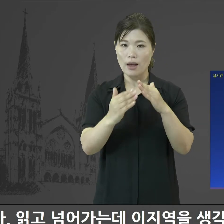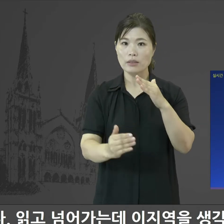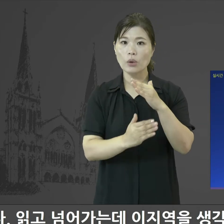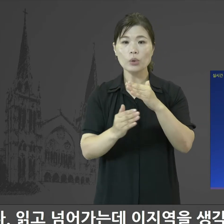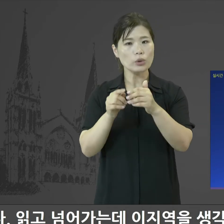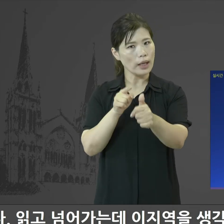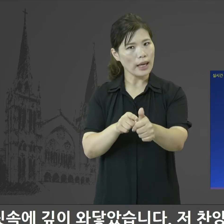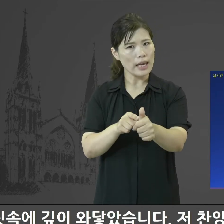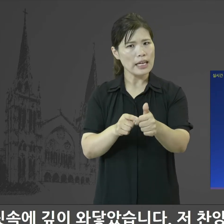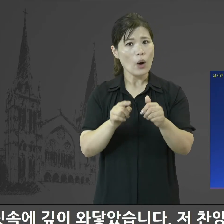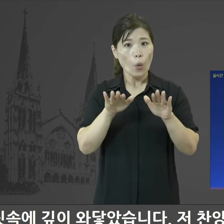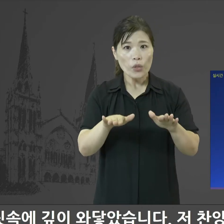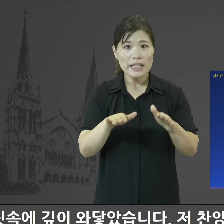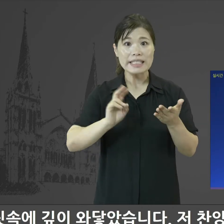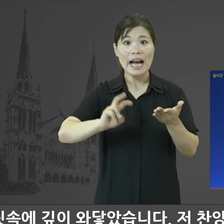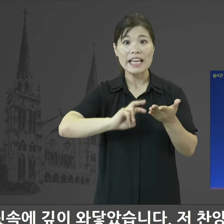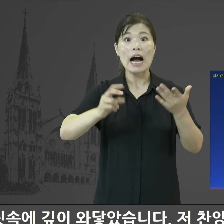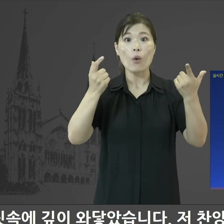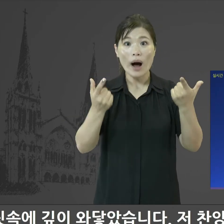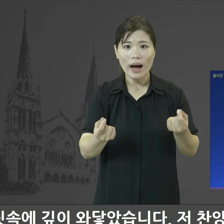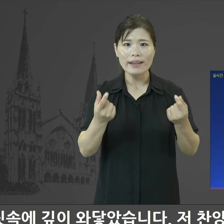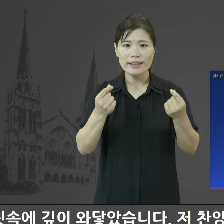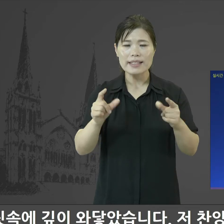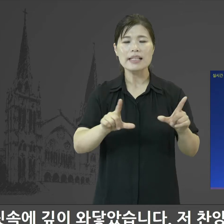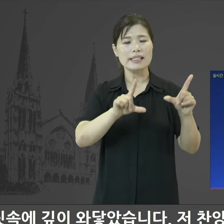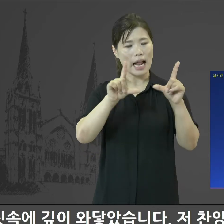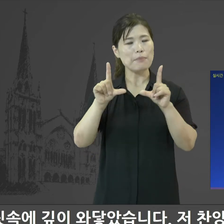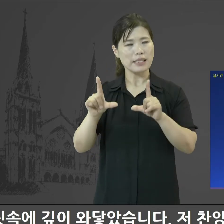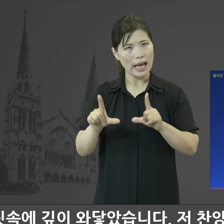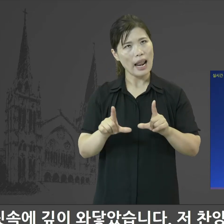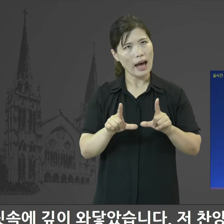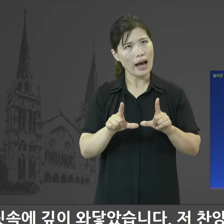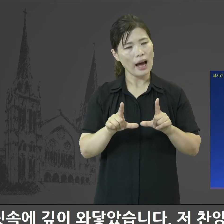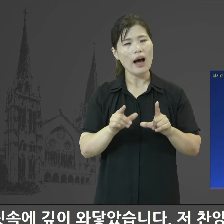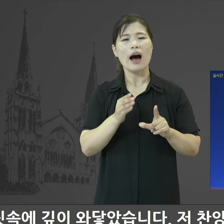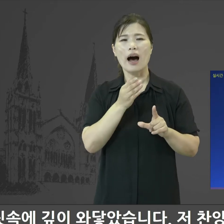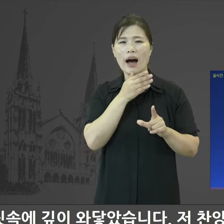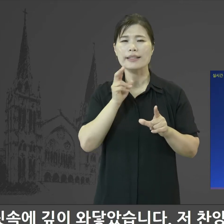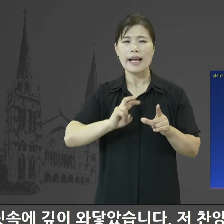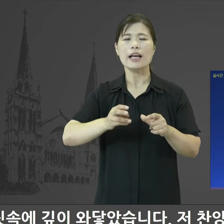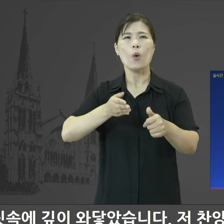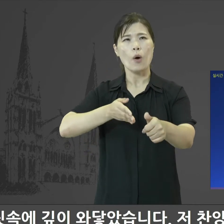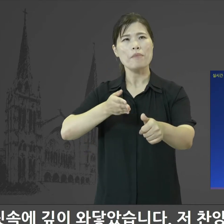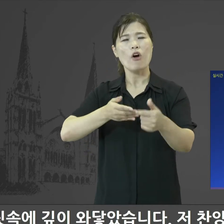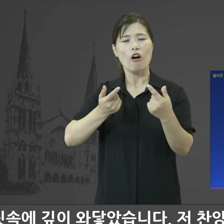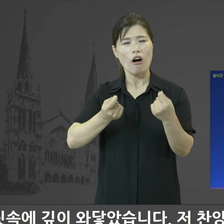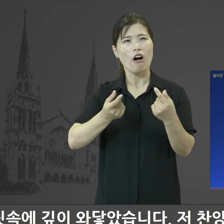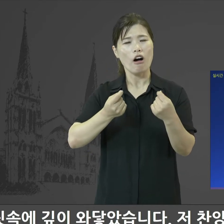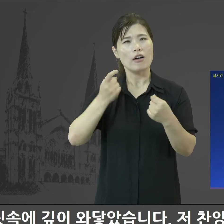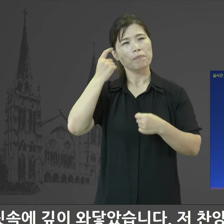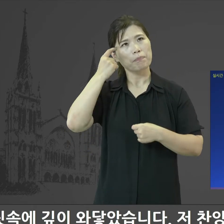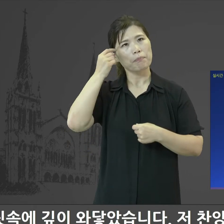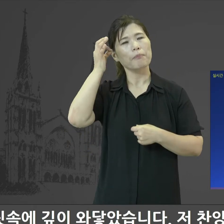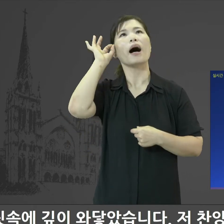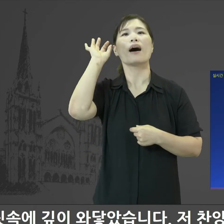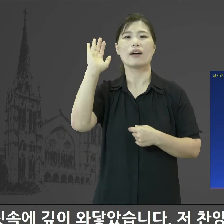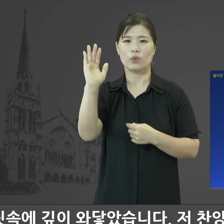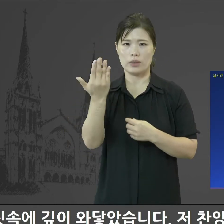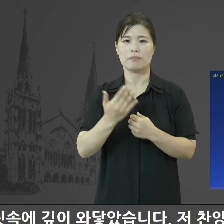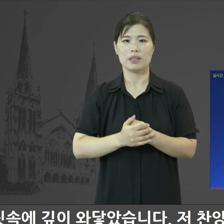저 찬양과 같은 삶을 살라고 고민하는 것이 아니었겠는가, 그런 생각을 많이 했습니다.